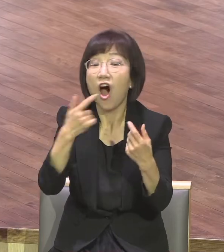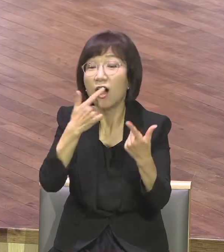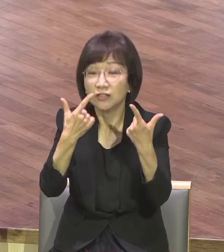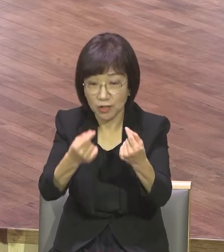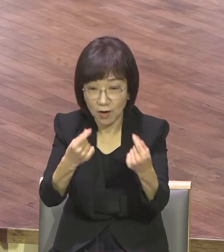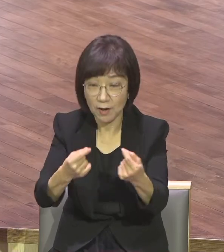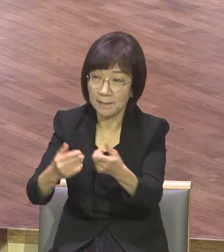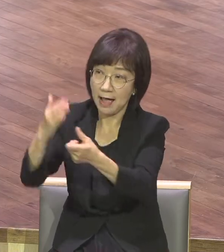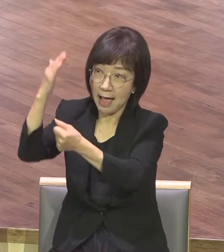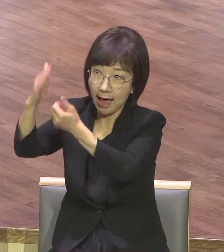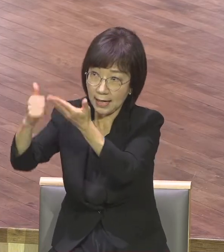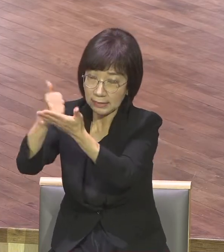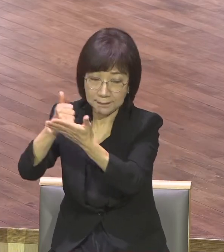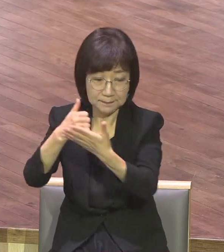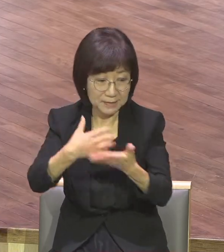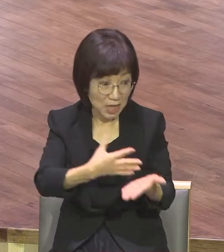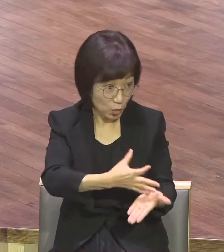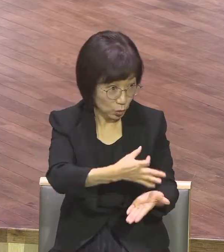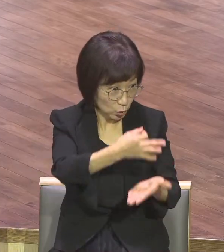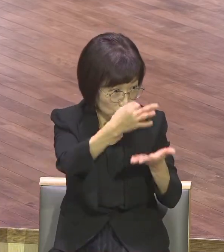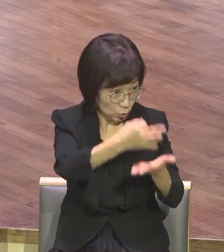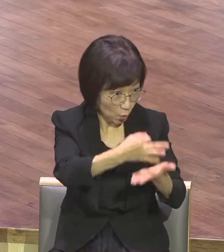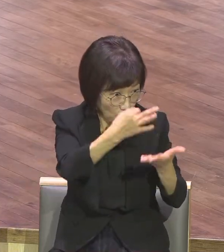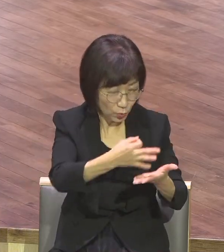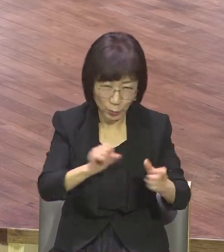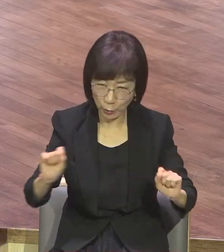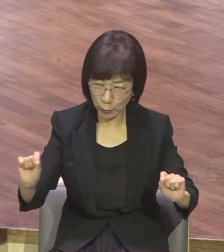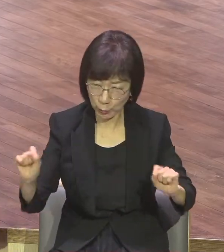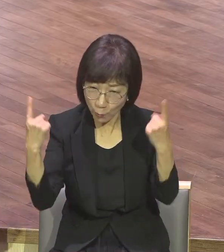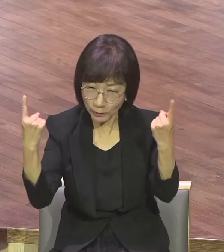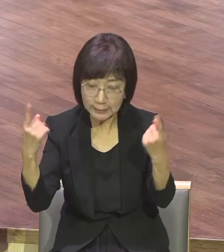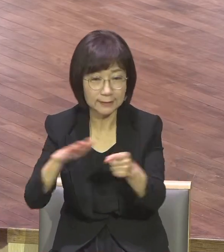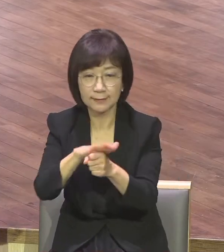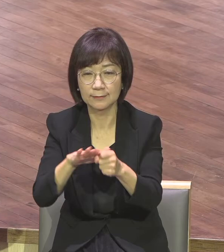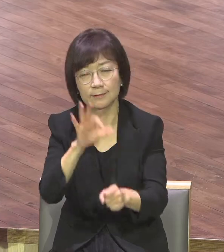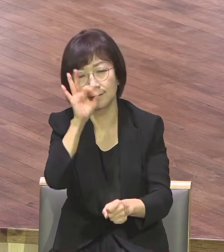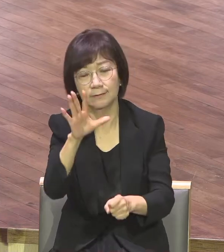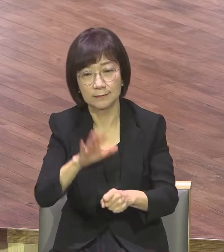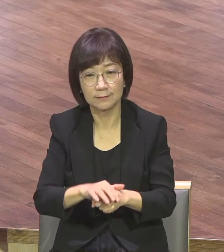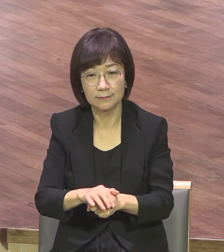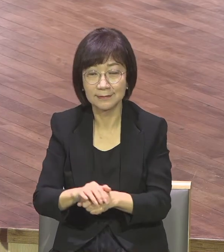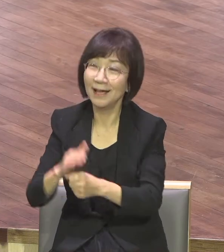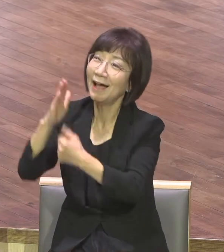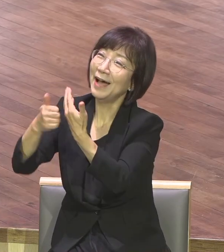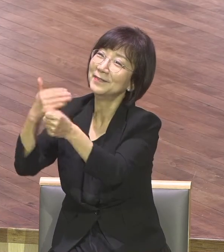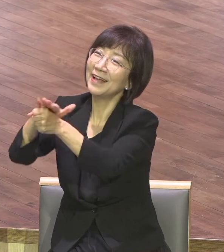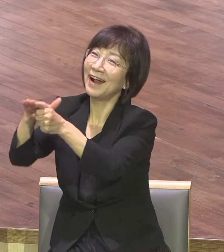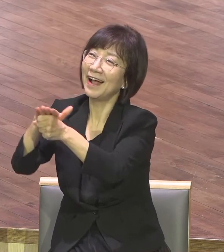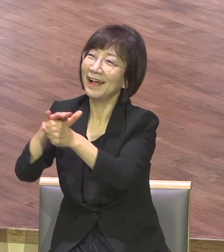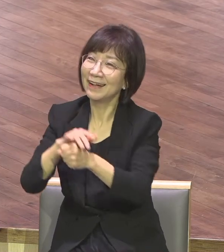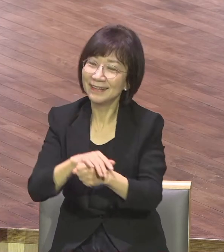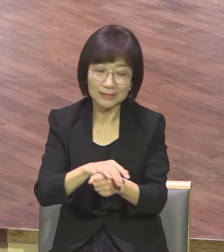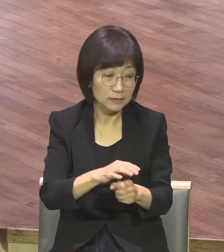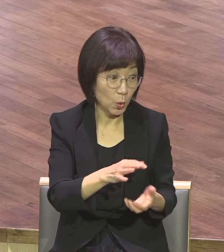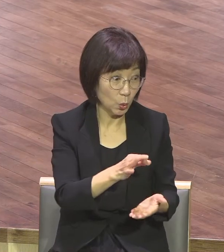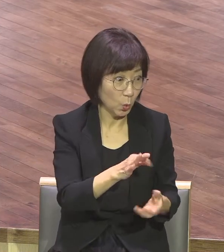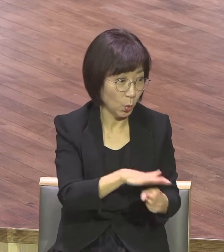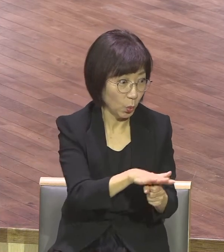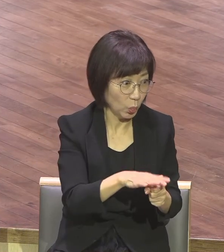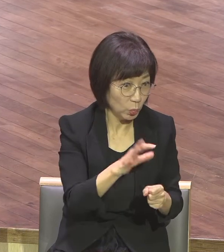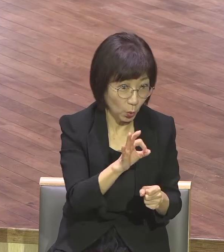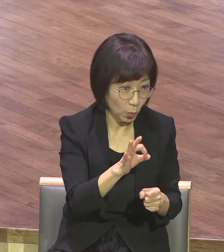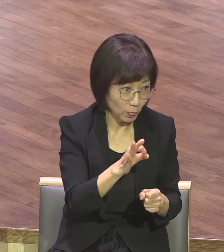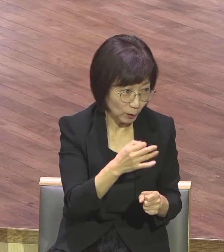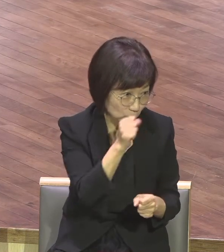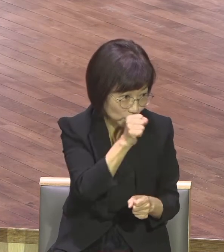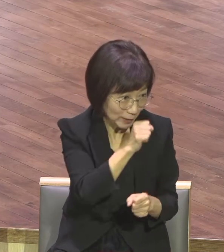겸하여 섬기지 못하리라. 하나님도 사랑하고 재물도 사랑하고 그 양다리입니다. 양다리.